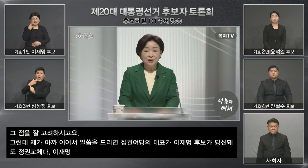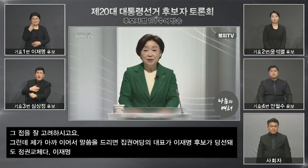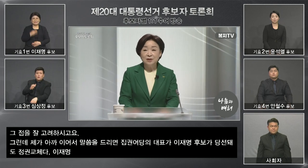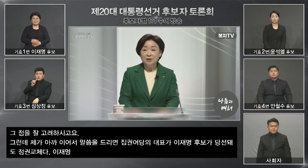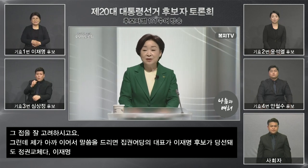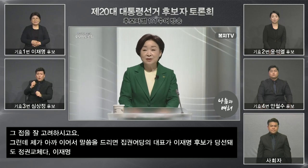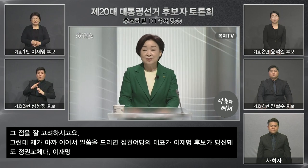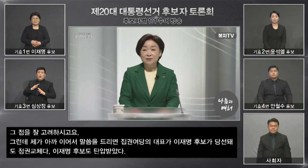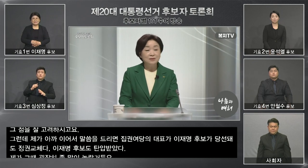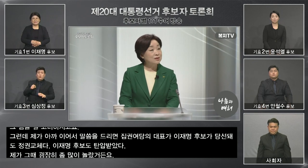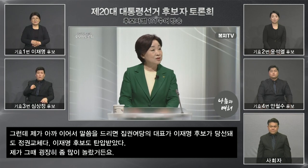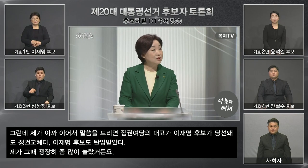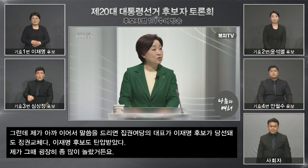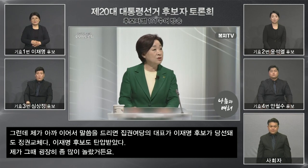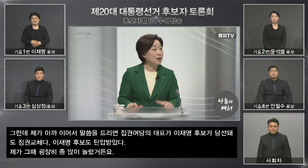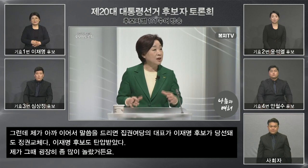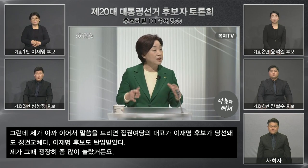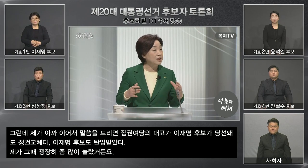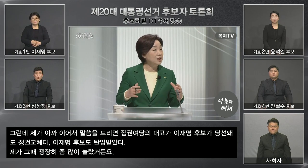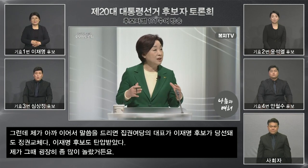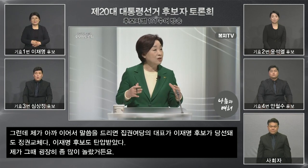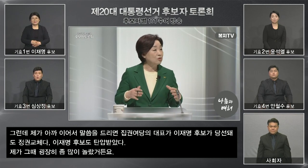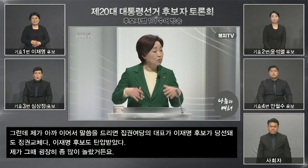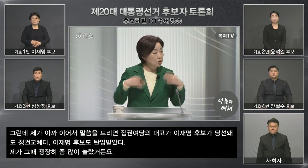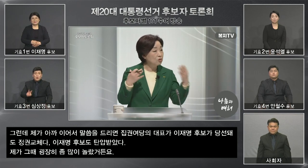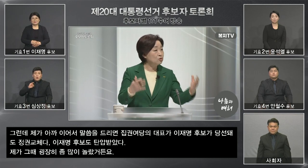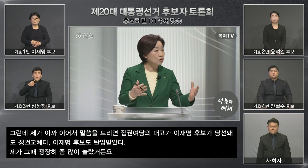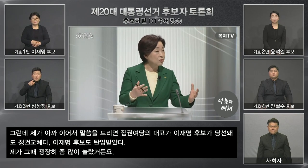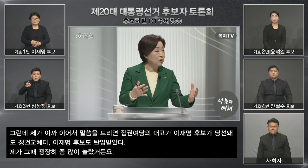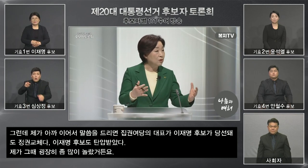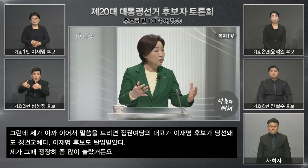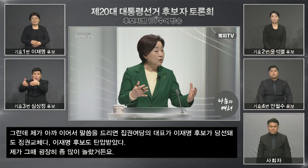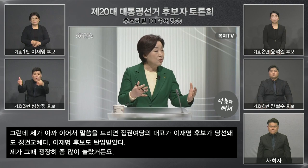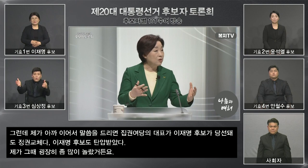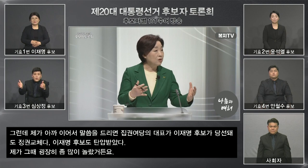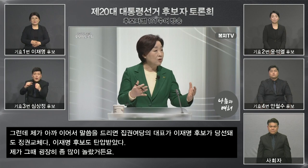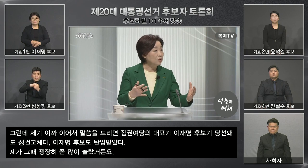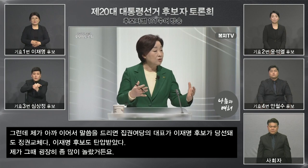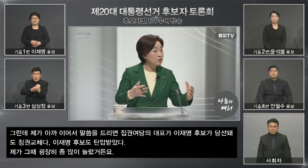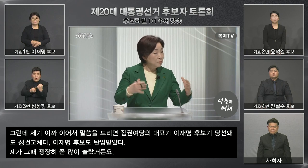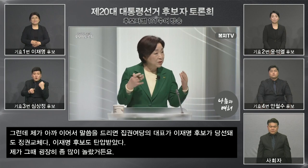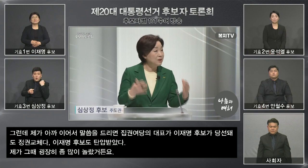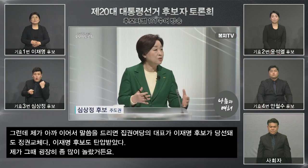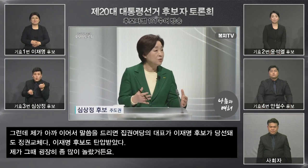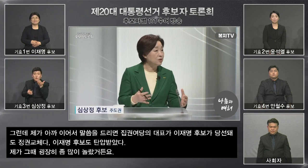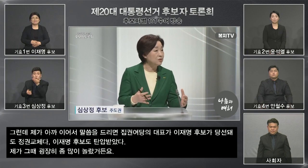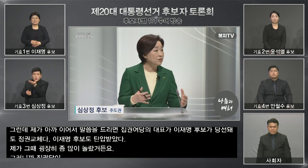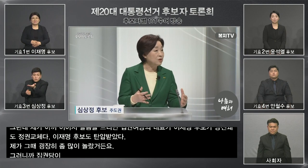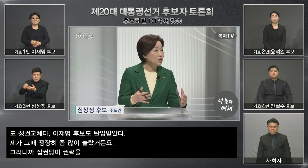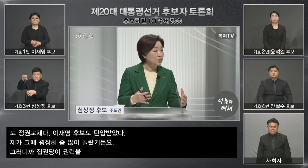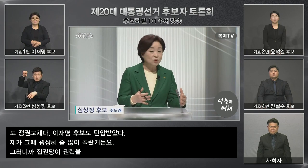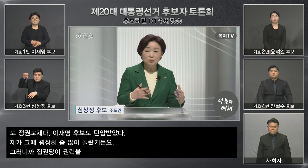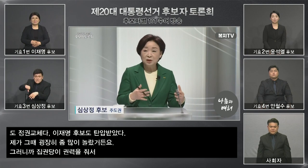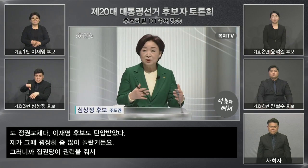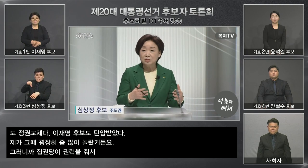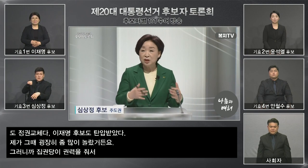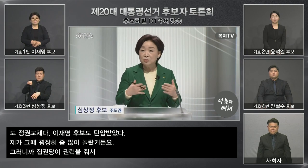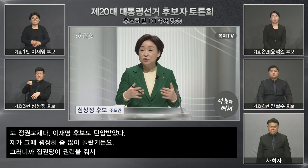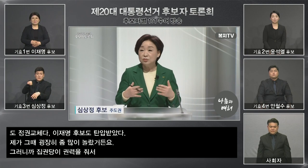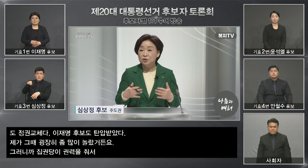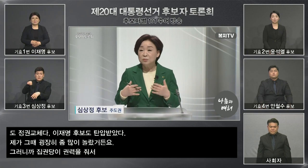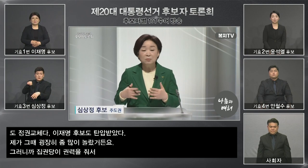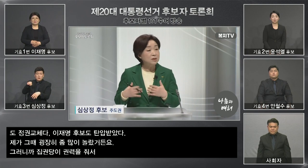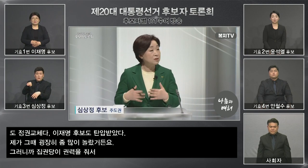집권당이 권력을 주어서 실패를 했으면 정말